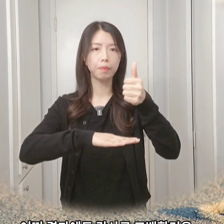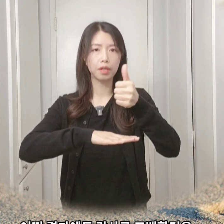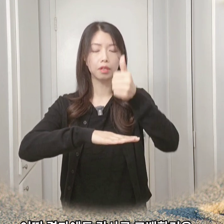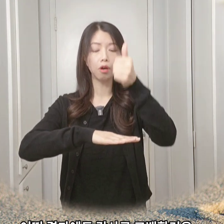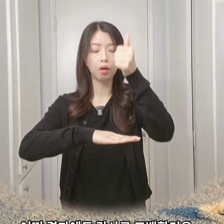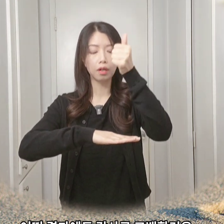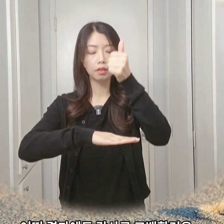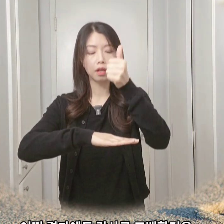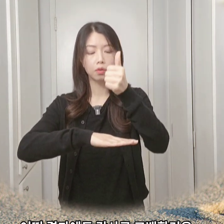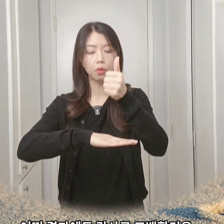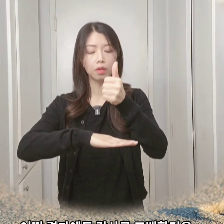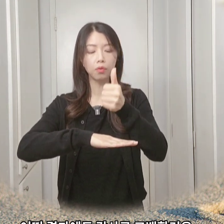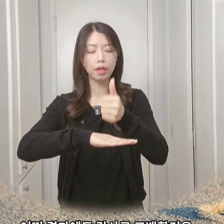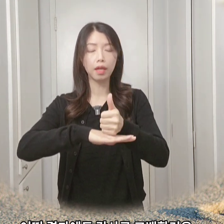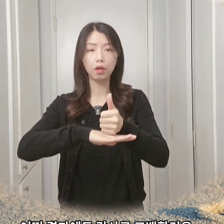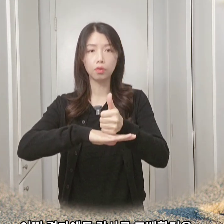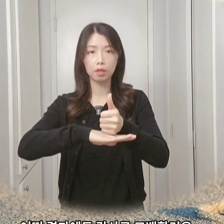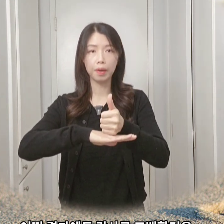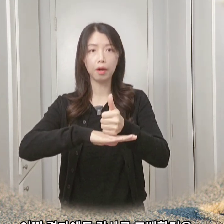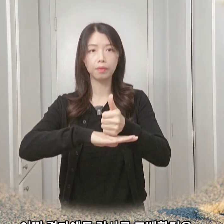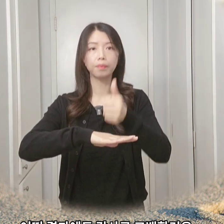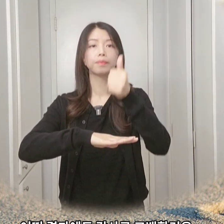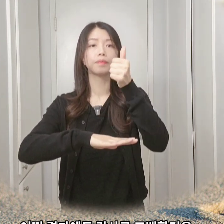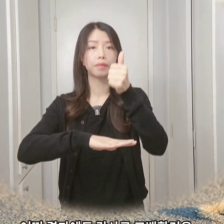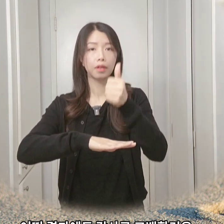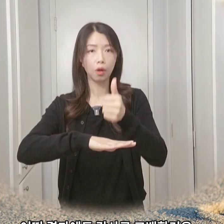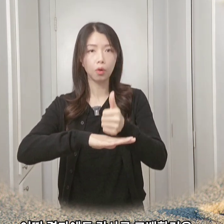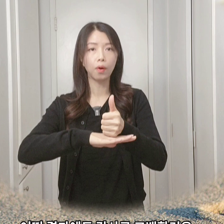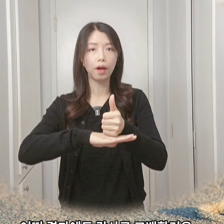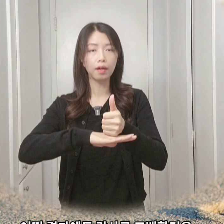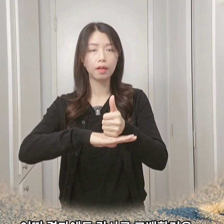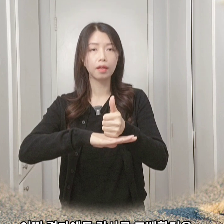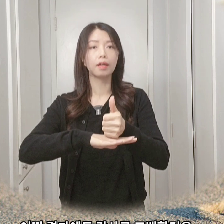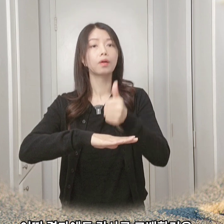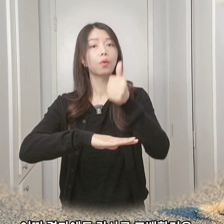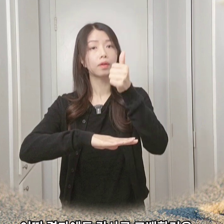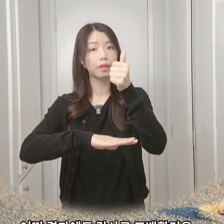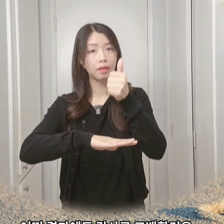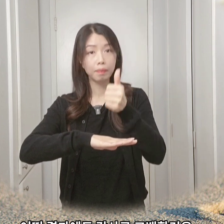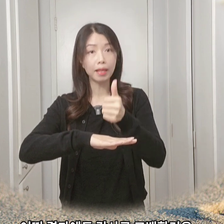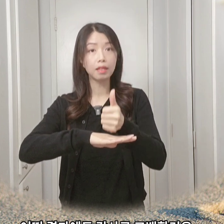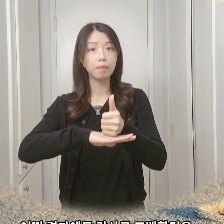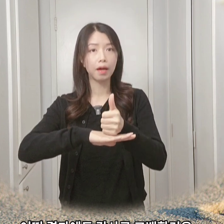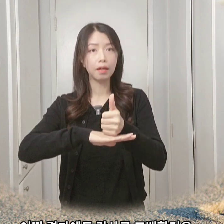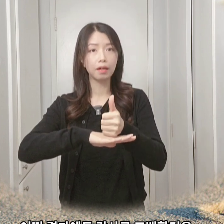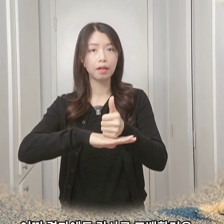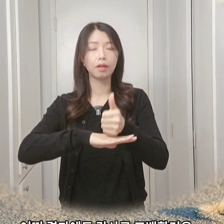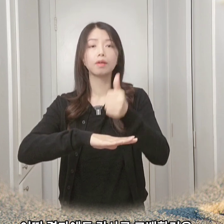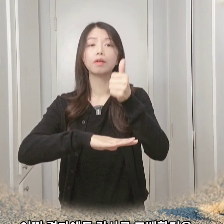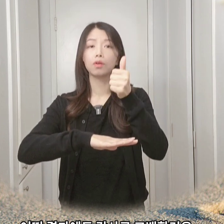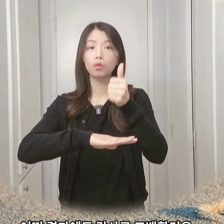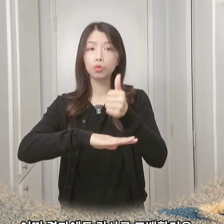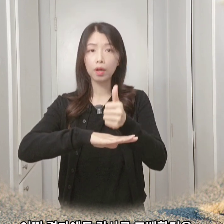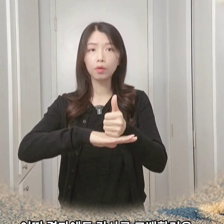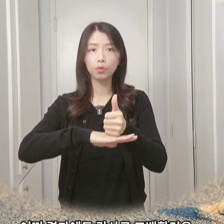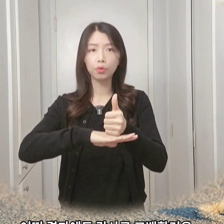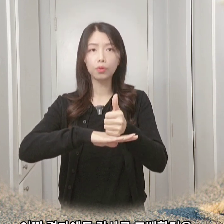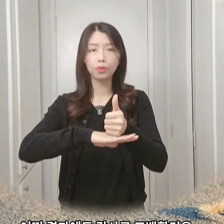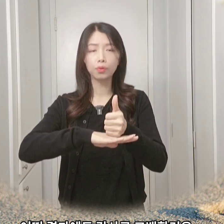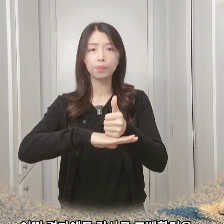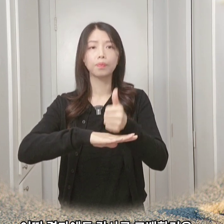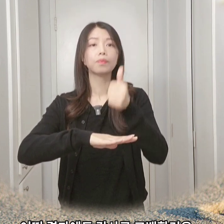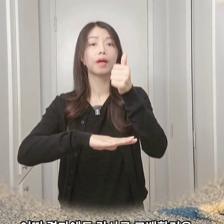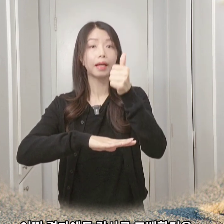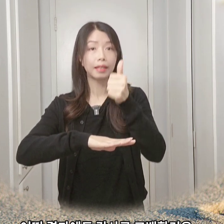손은 엄지만 펴셔서 그대로 손등 위에 내려주시면 결과 혹은 마지막,